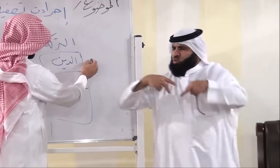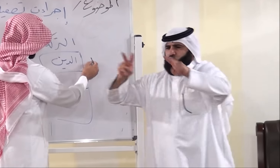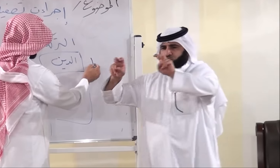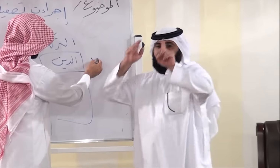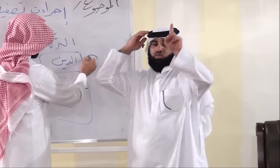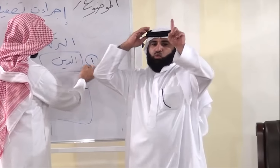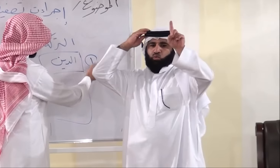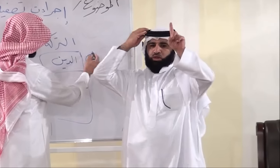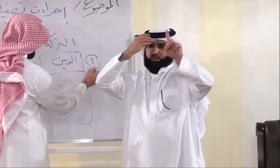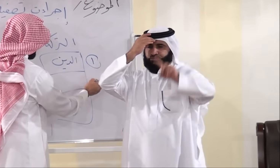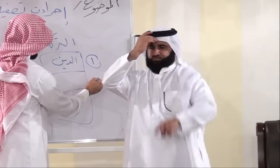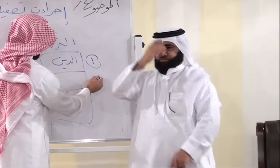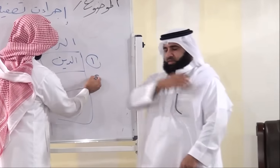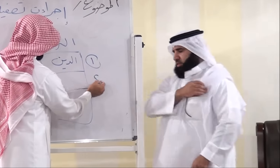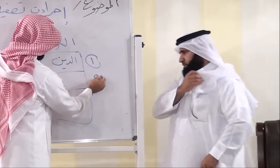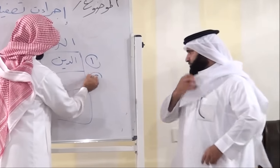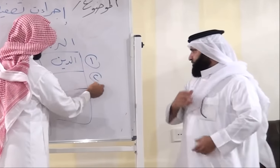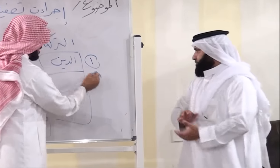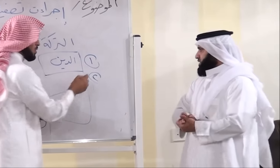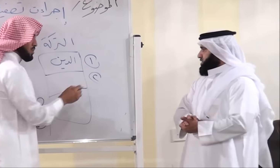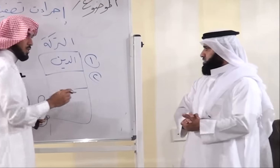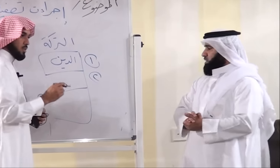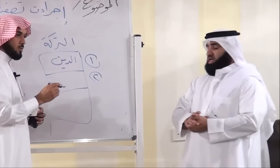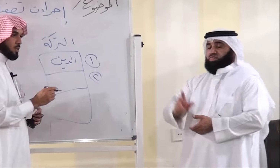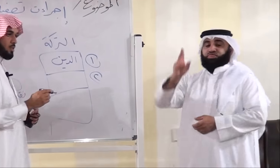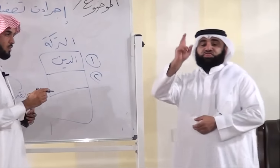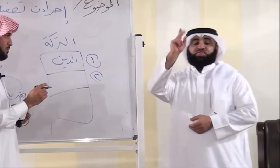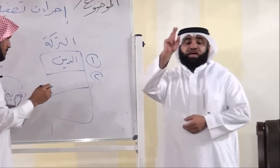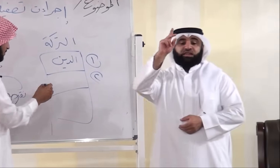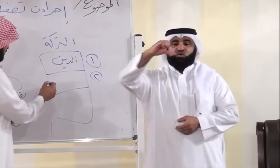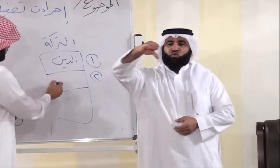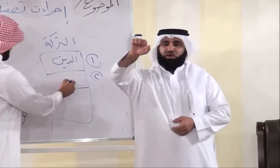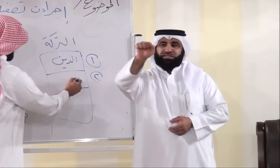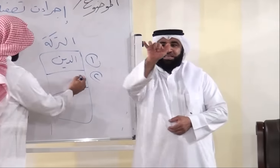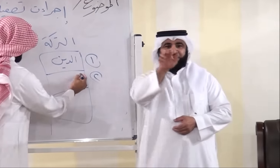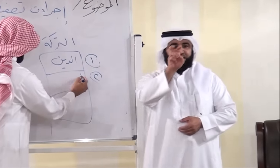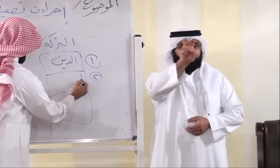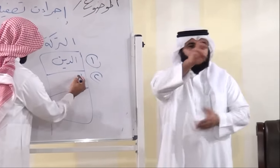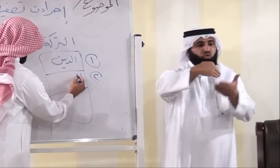المرحلة الثانية اللي هي الوصية.